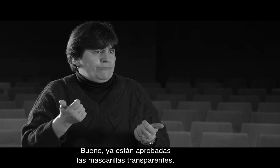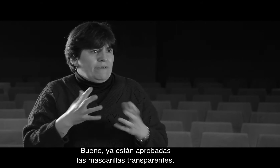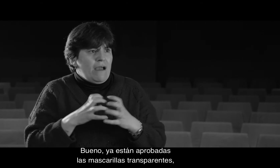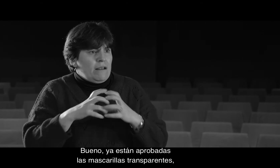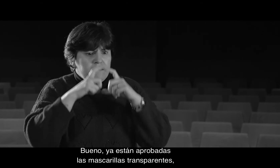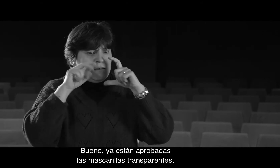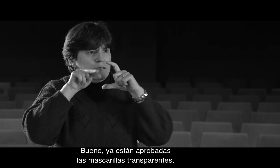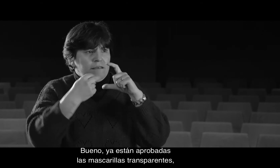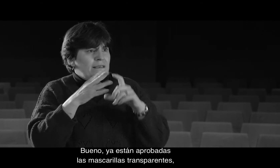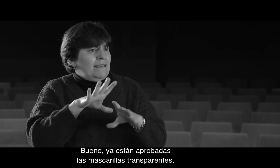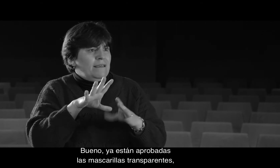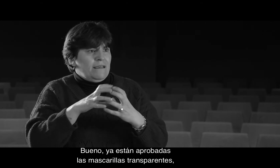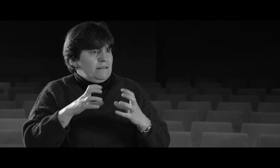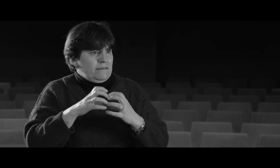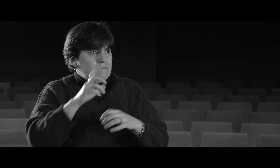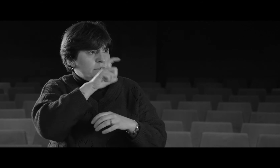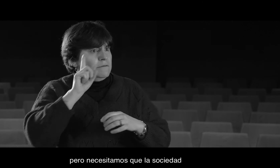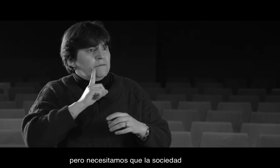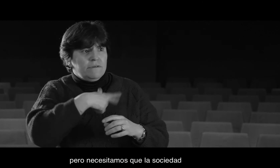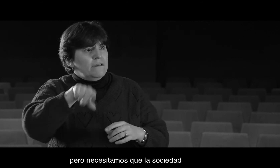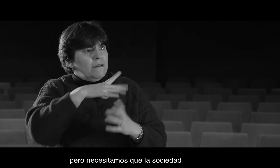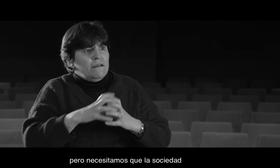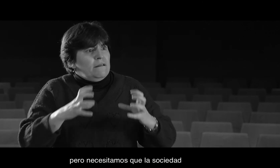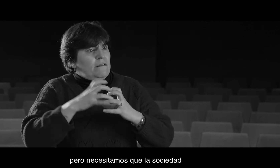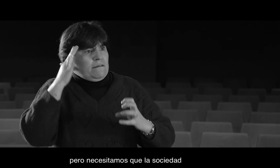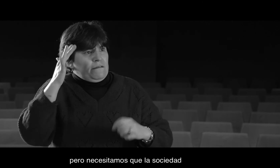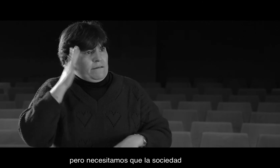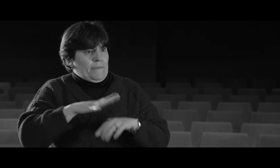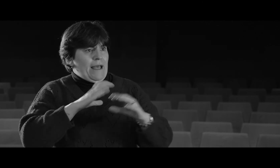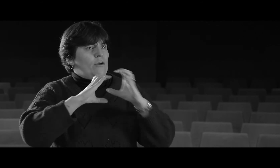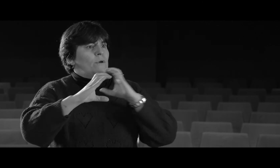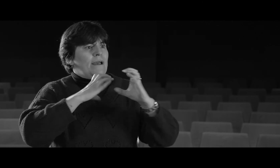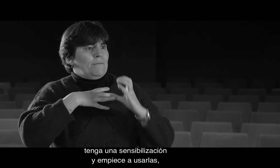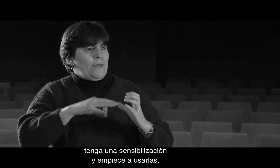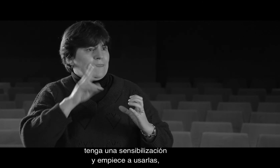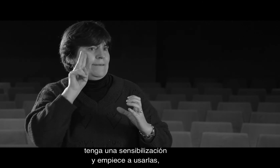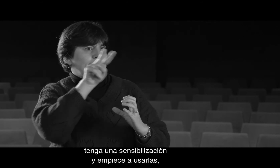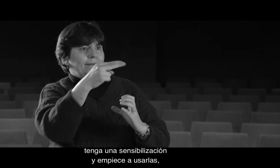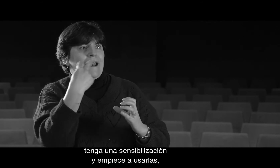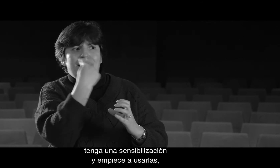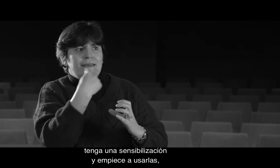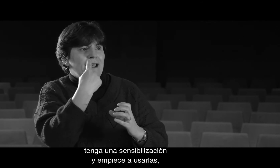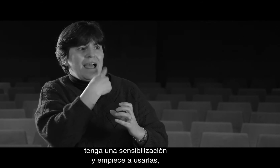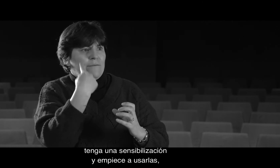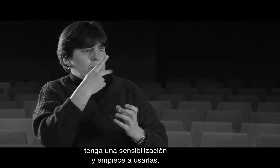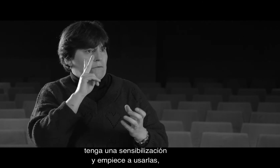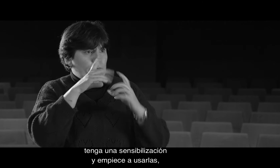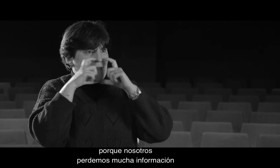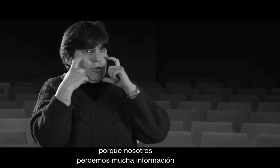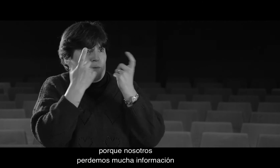las mascarillas transparentes, pero necesitamos que la sociedad tenga una sensibilización y que empiece a usarlas, porque